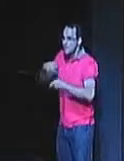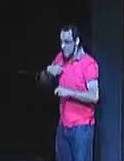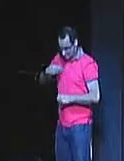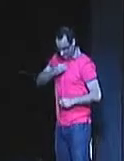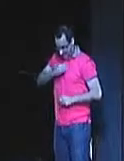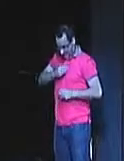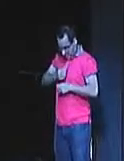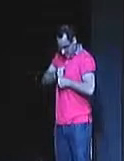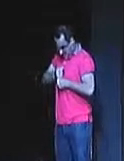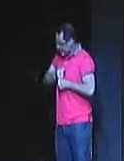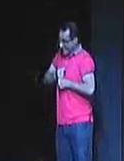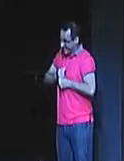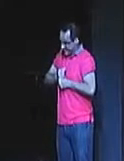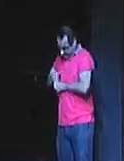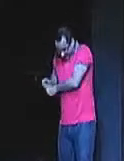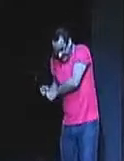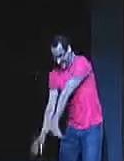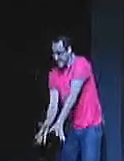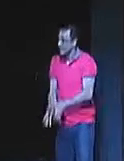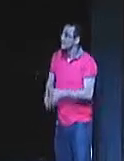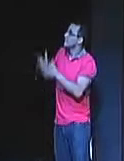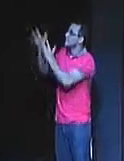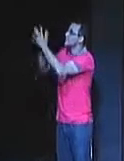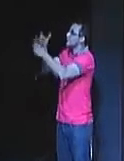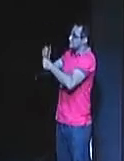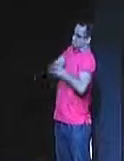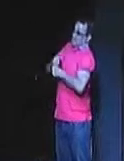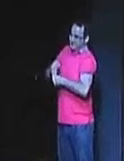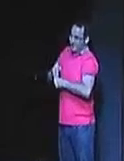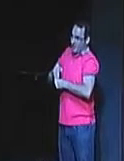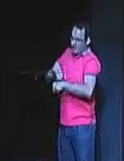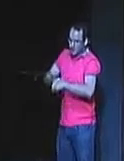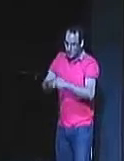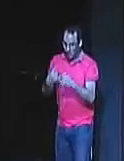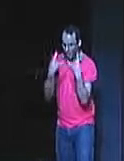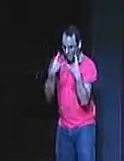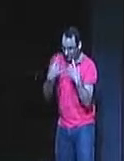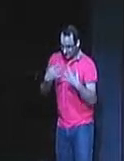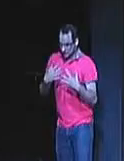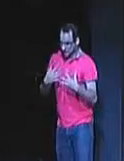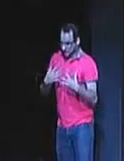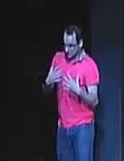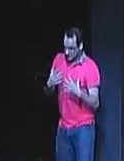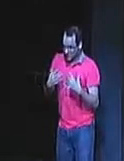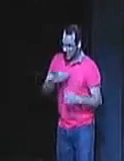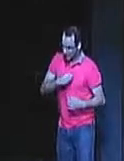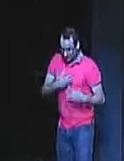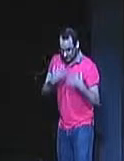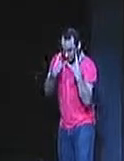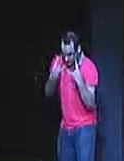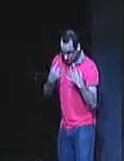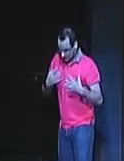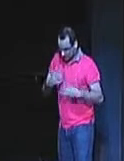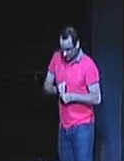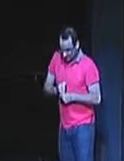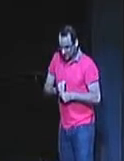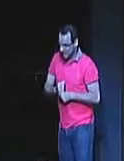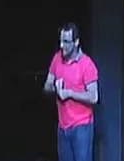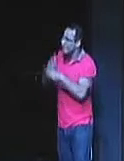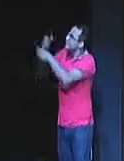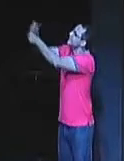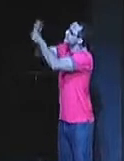nesse domínio esse reino do pecado quem já trabalhou com a restaurante por exemplo você que já teve um pouco